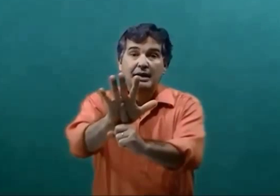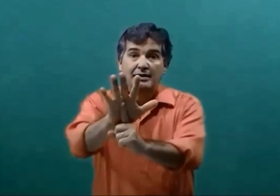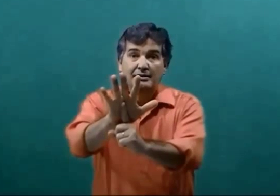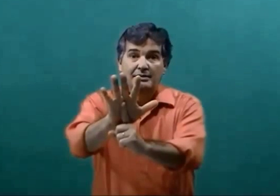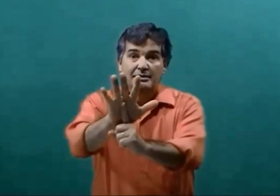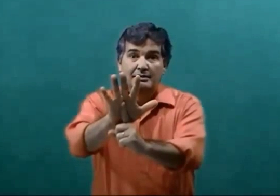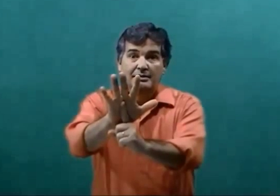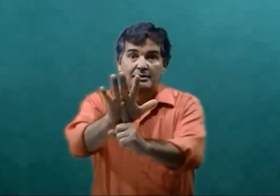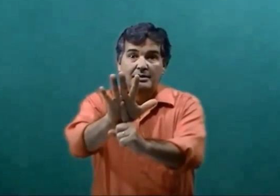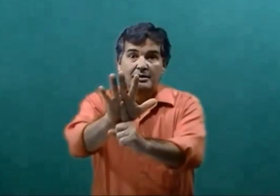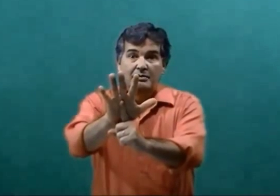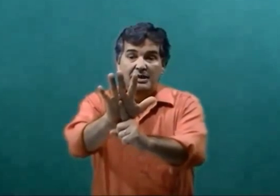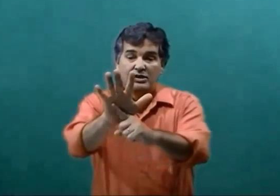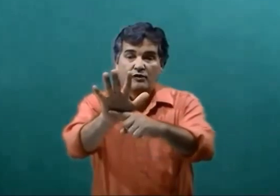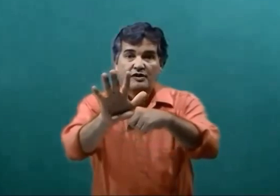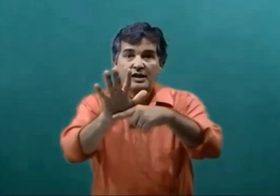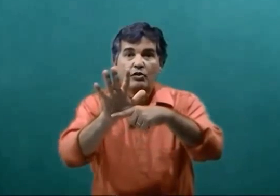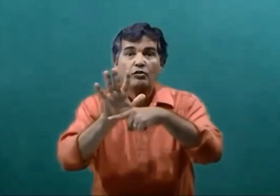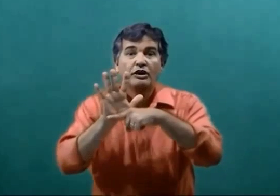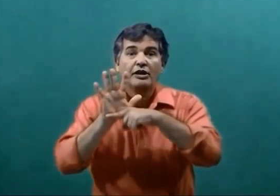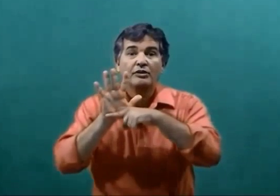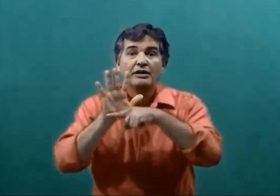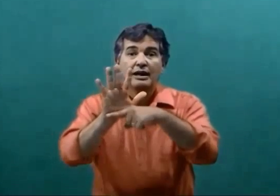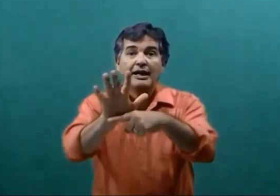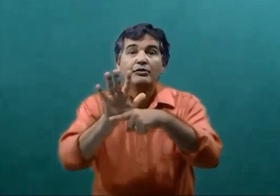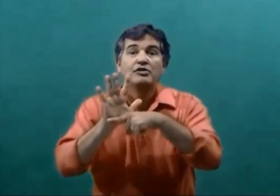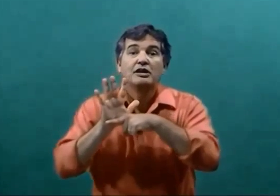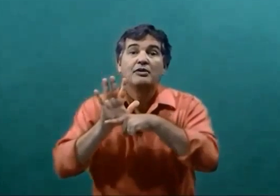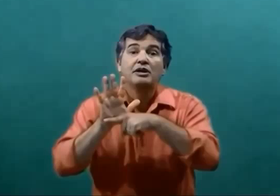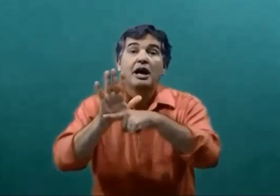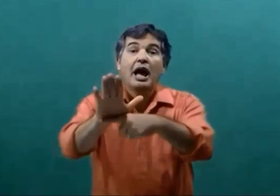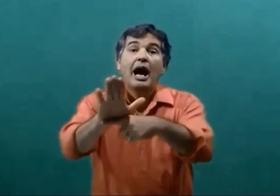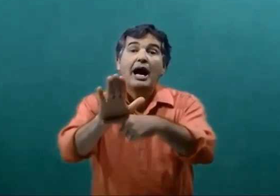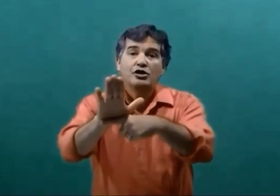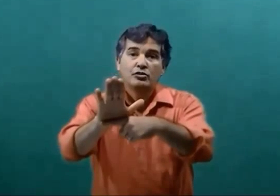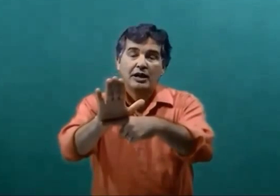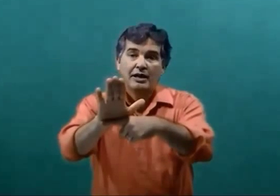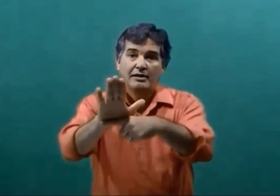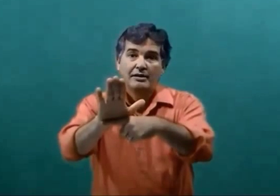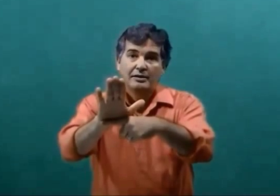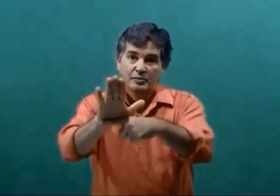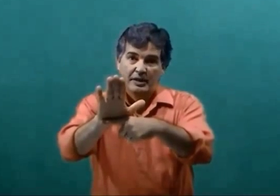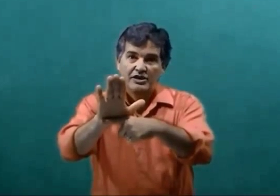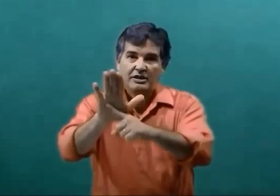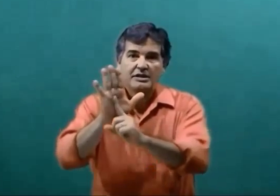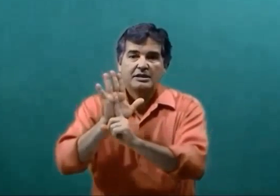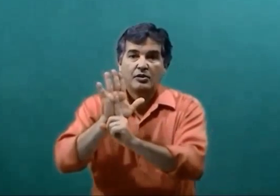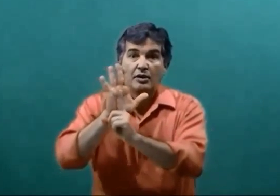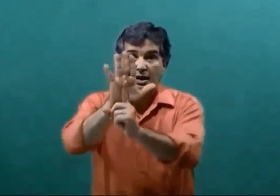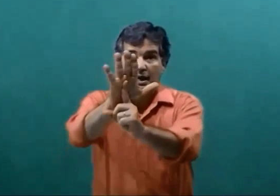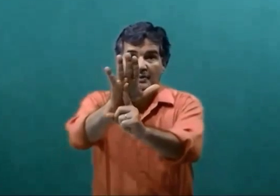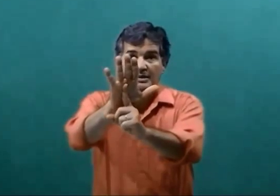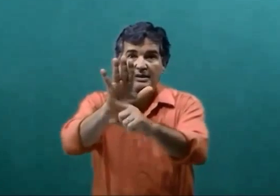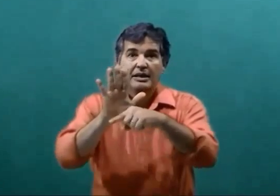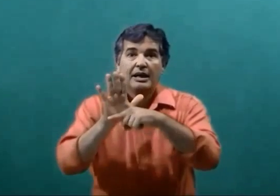apresentar. Mas se eu fizer com o dedo deitado, é o sinal de ajudar. Então preste atenção.